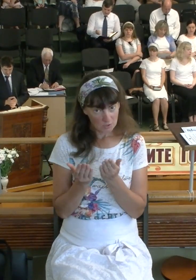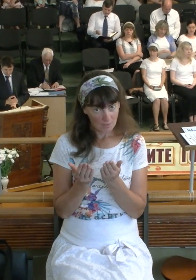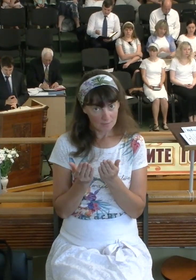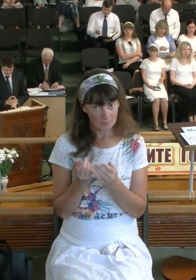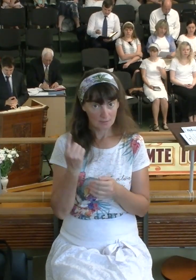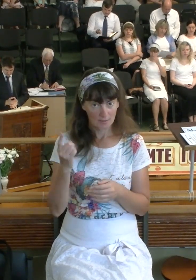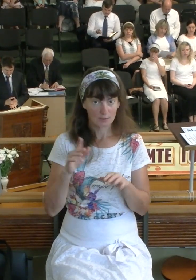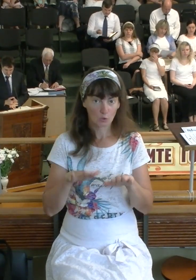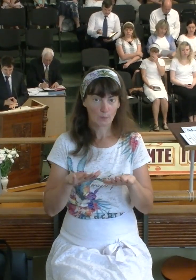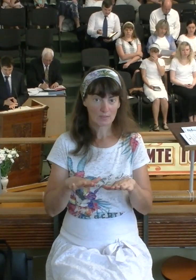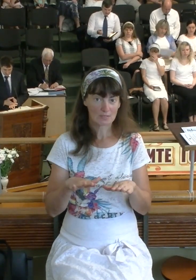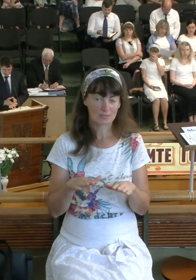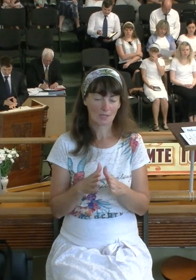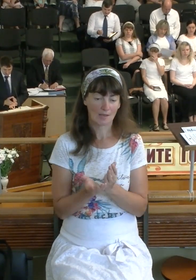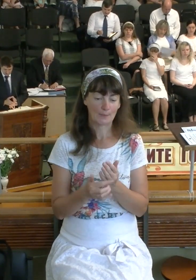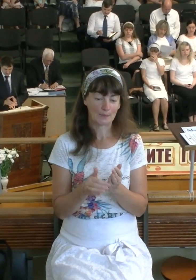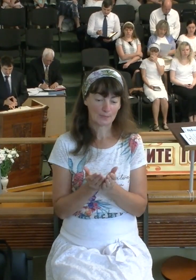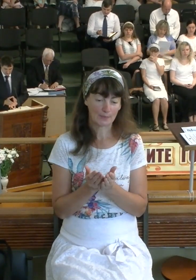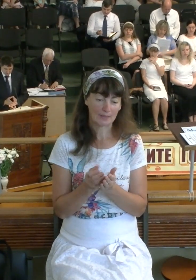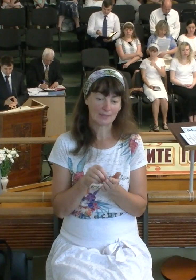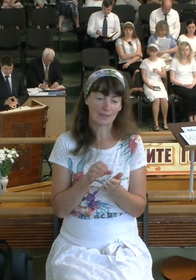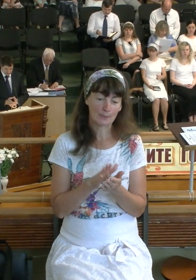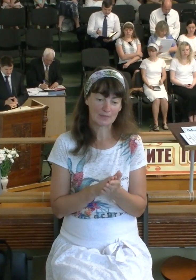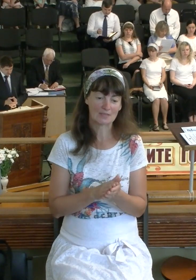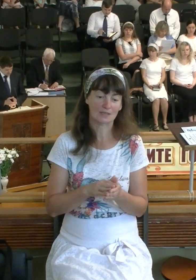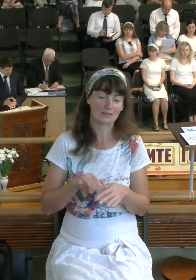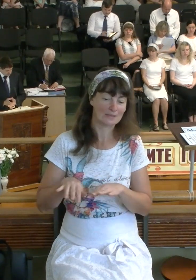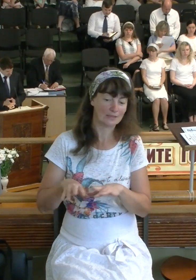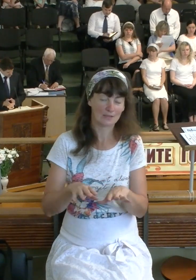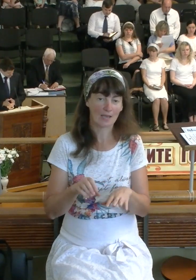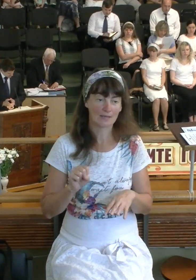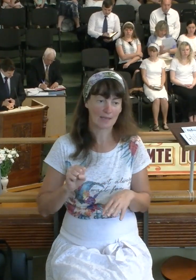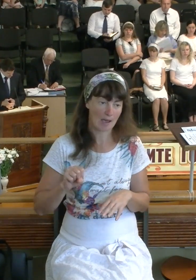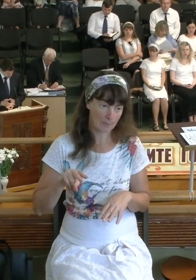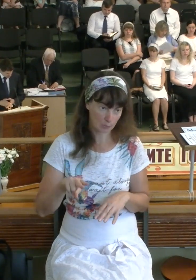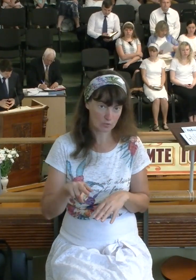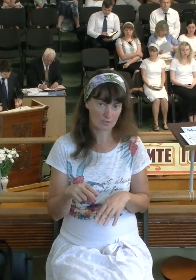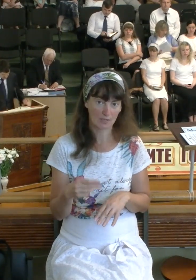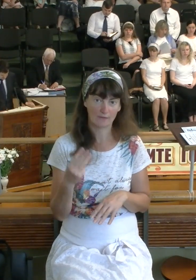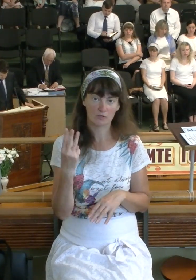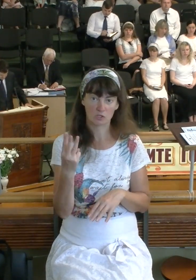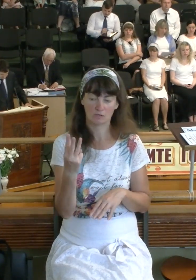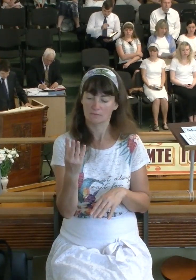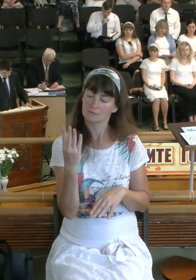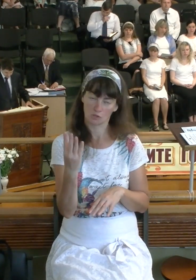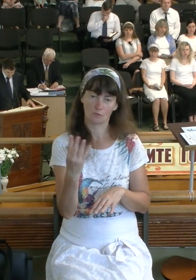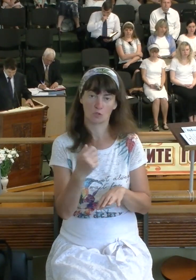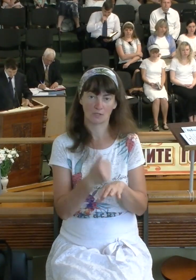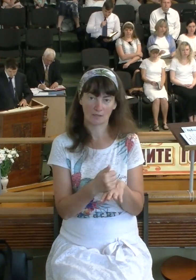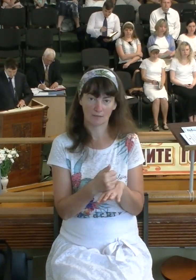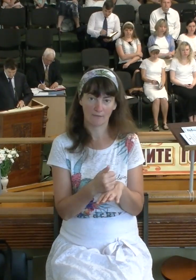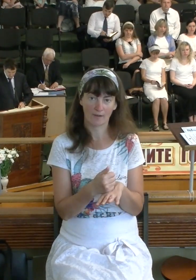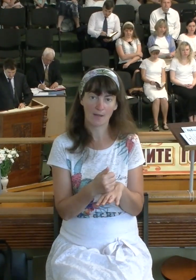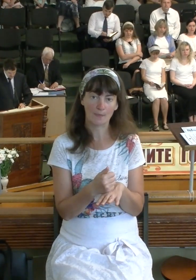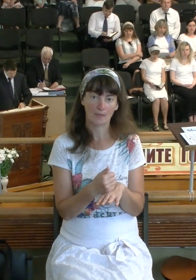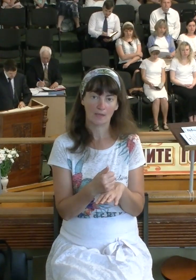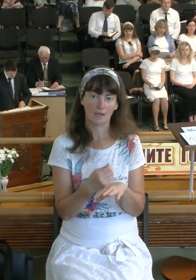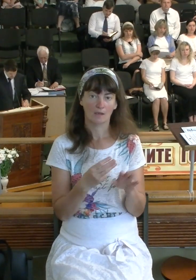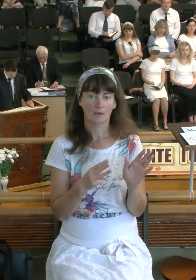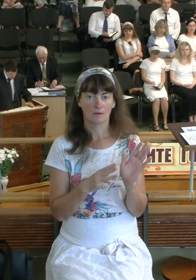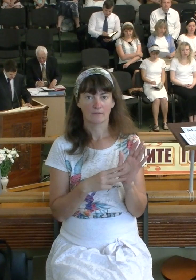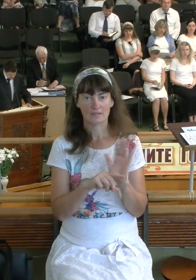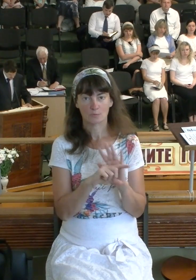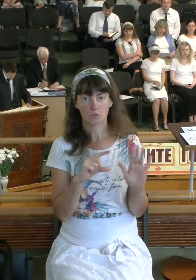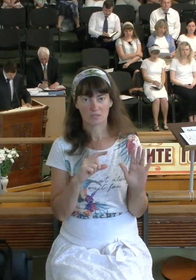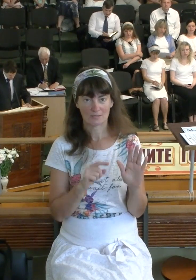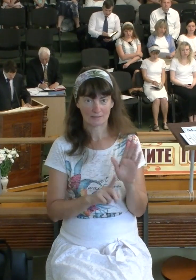один текст, который записан в Деяния апостола, 4 глава, с 8 стиха мы прочитаем. Я